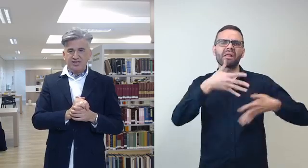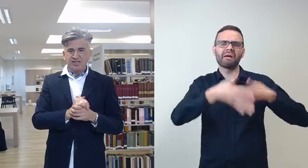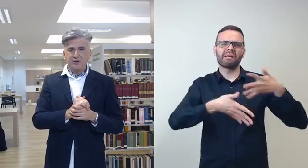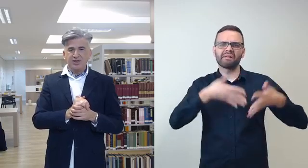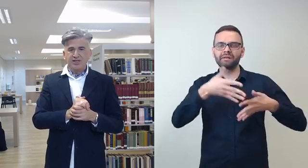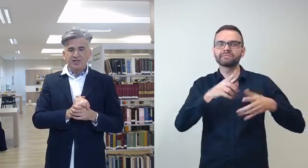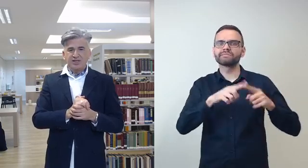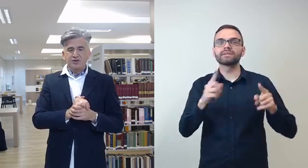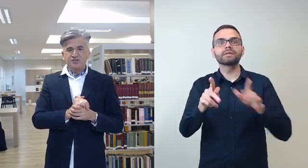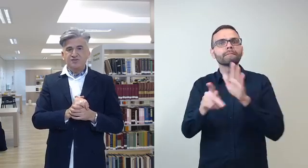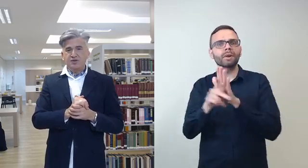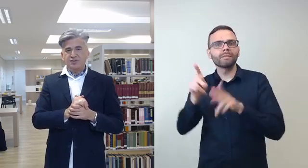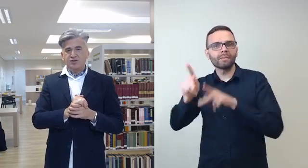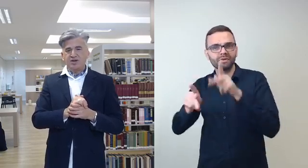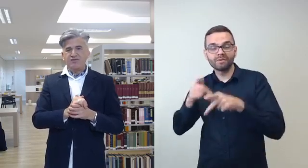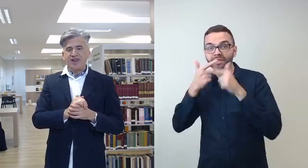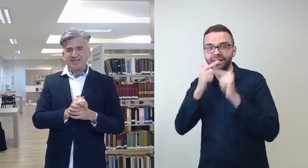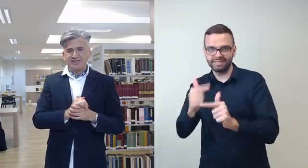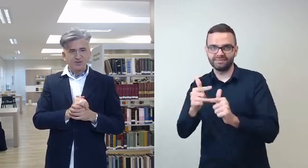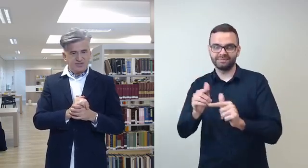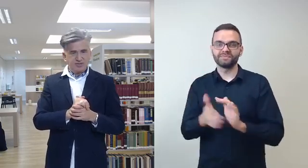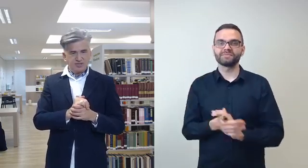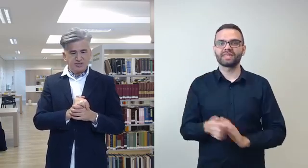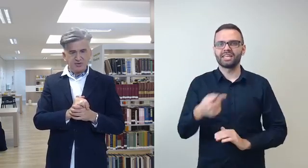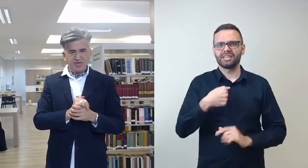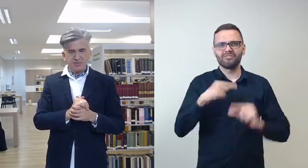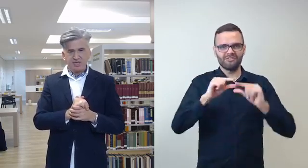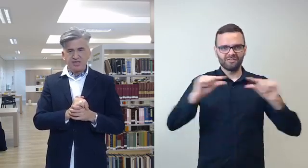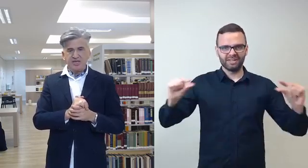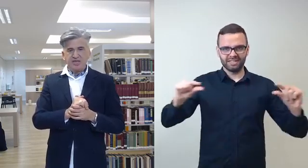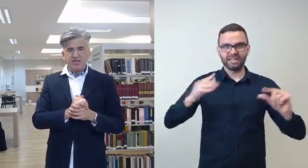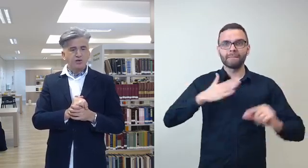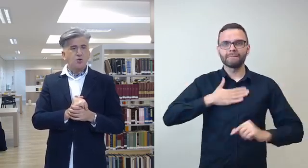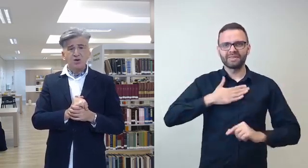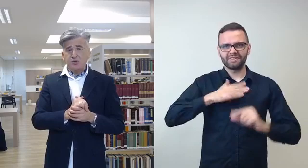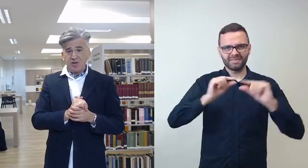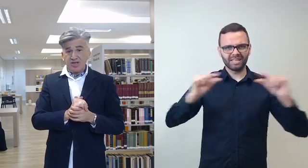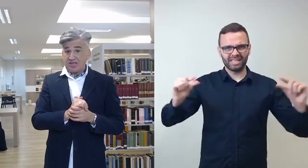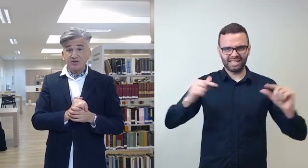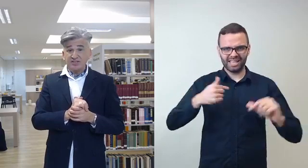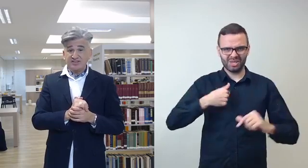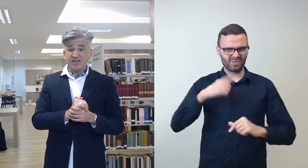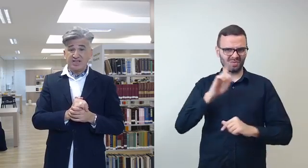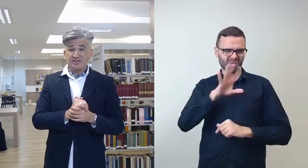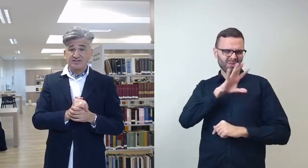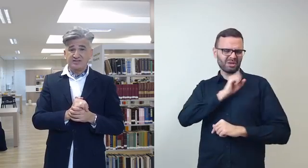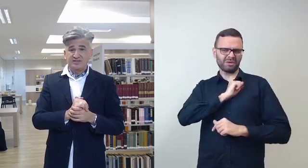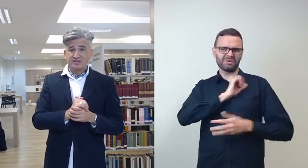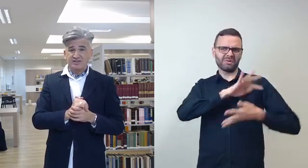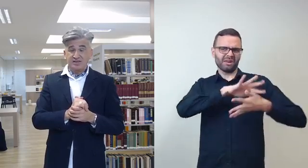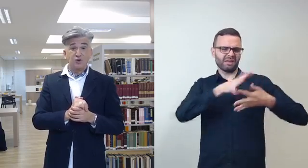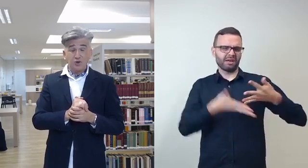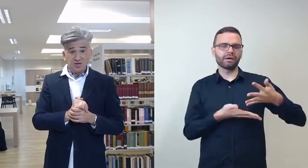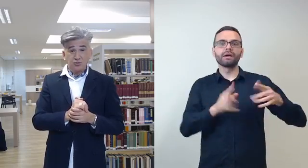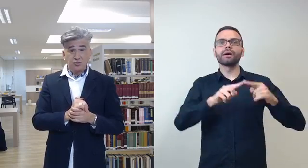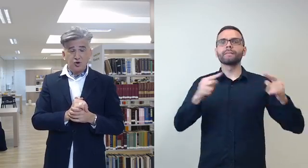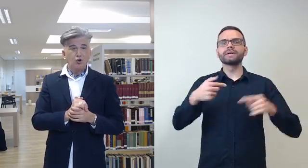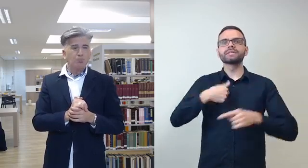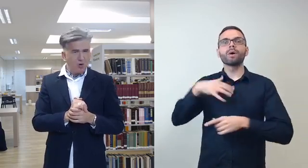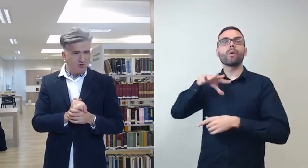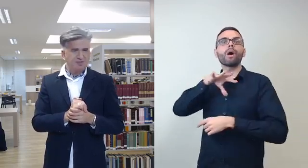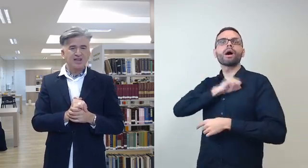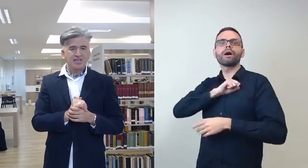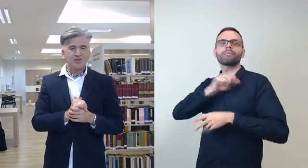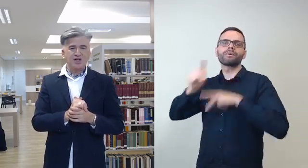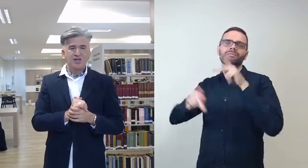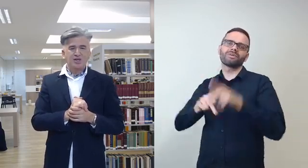da língua. Inclusive, eu tenho uma frase que eu sempre digo que é minha. Eu não amo a língua dos sinais. Eu amo o